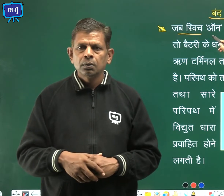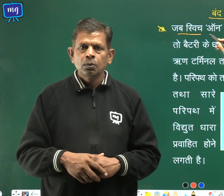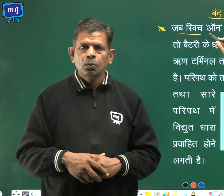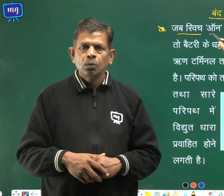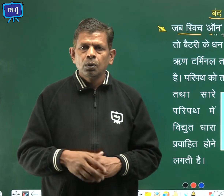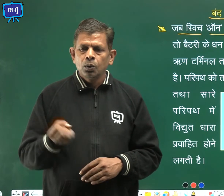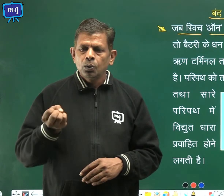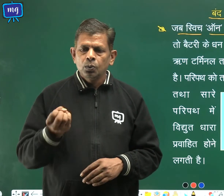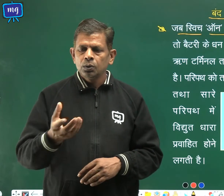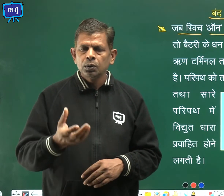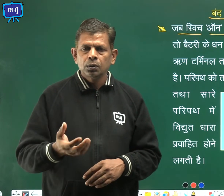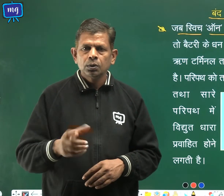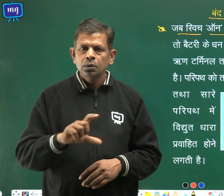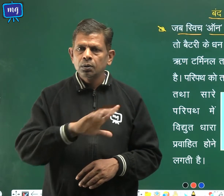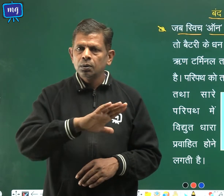ऑन की स्थिति में